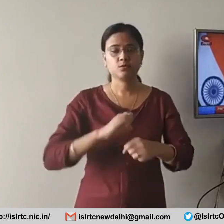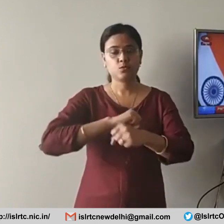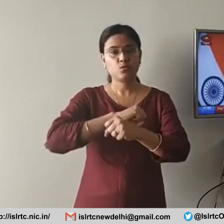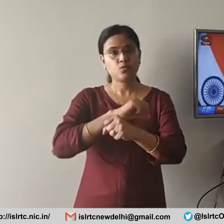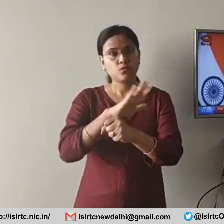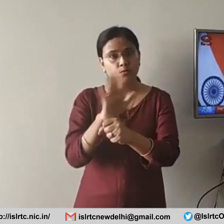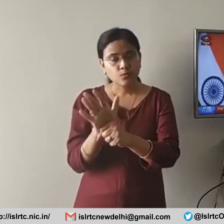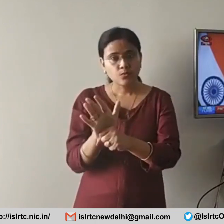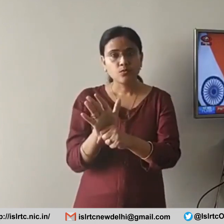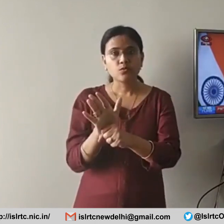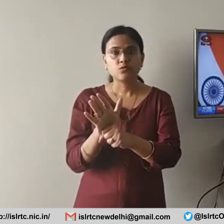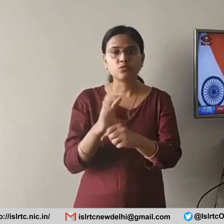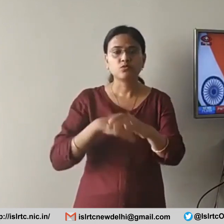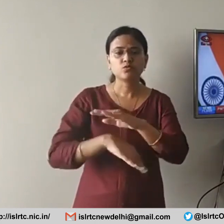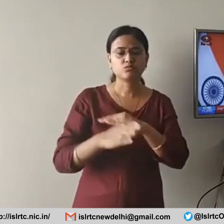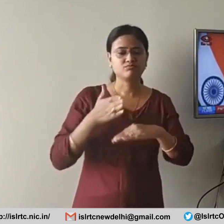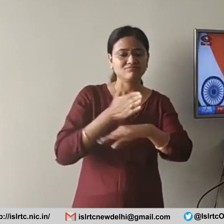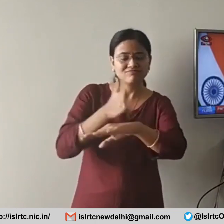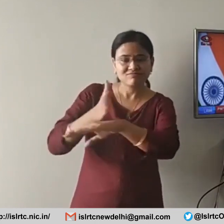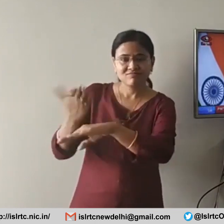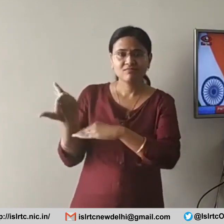कोरोना से होने वाले नुकसान को